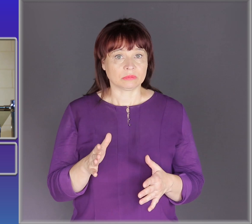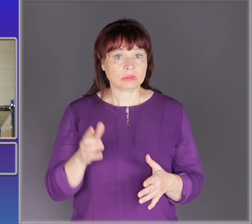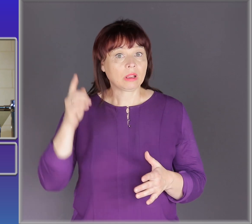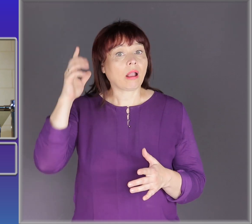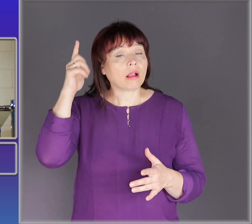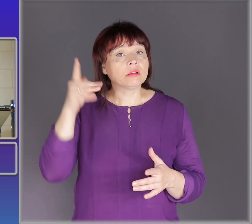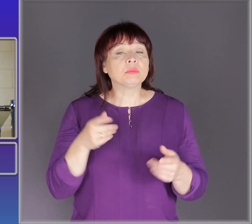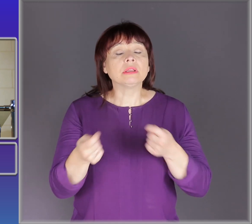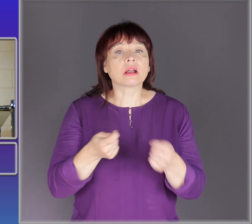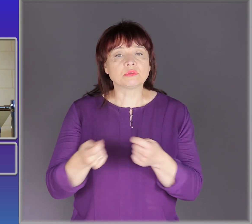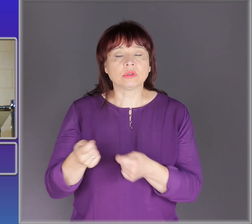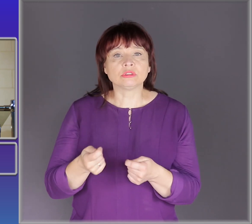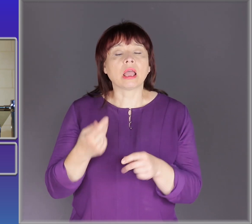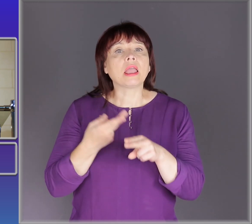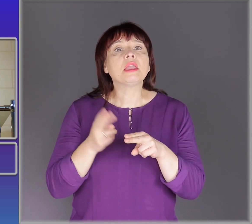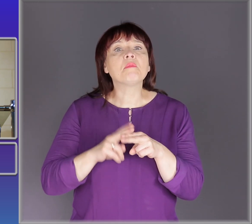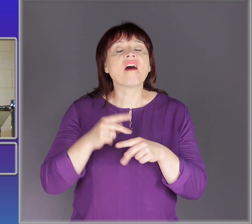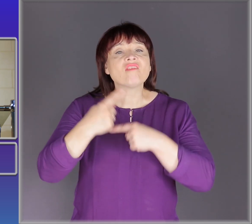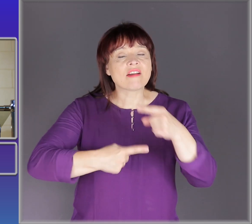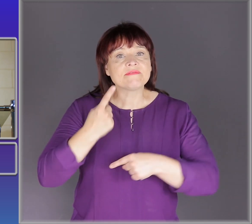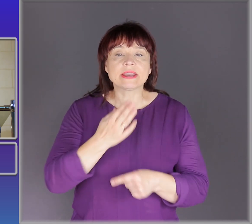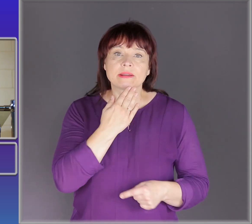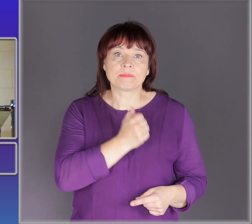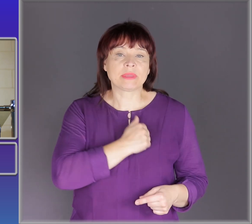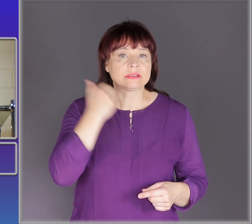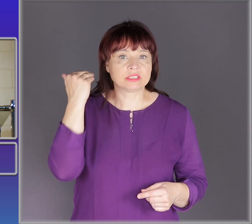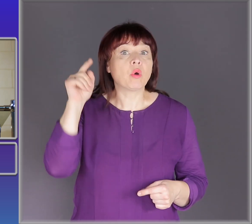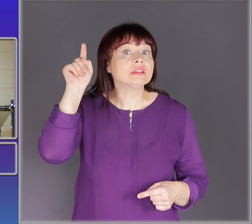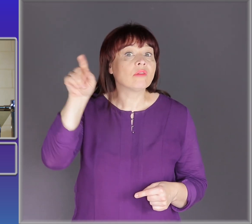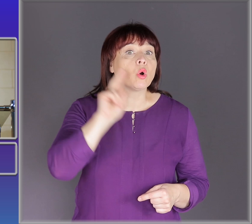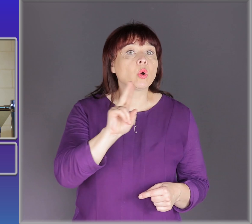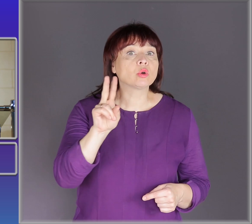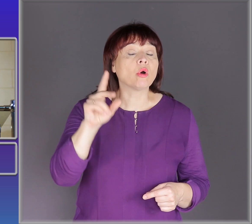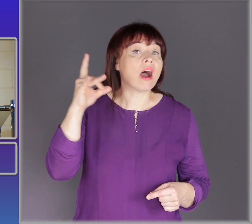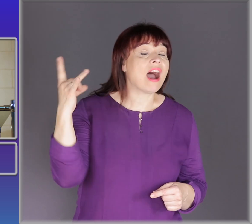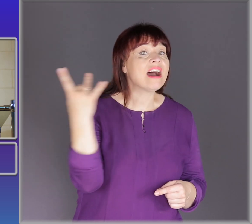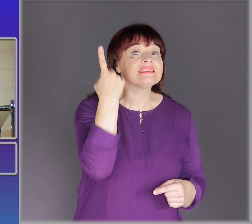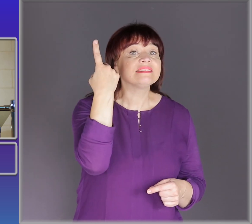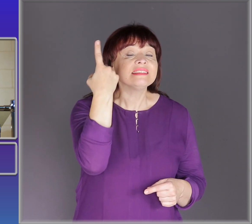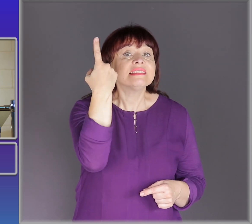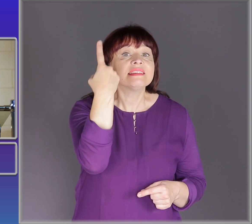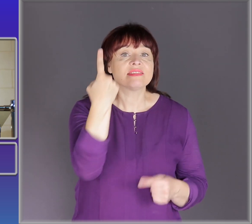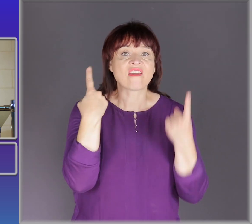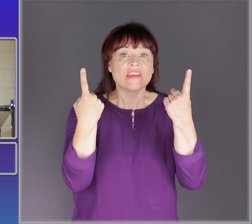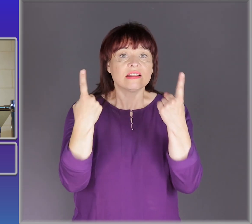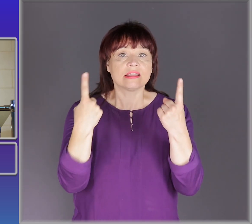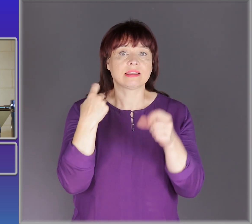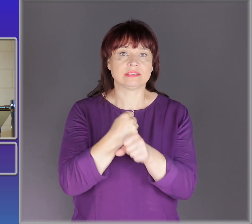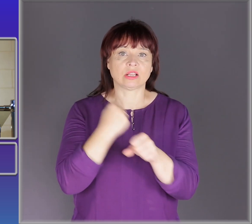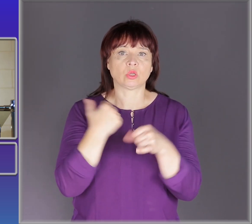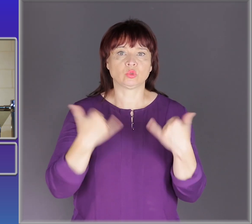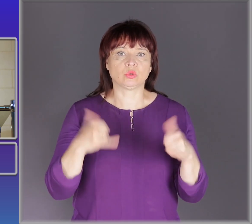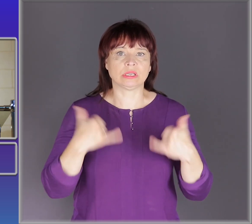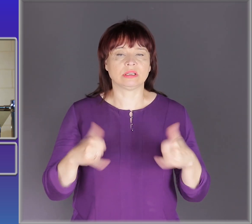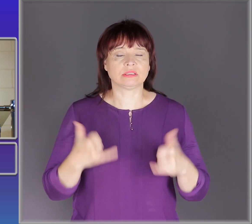господствующих ибо вовек милость его того который один творить чудеса великие